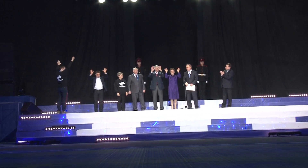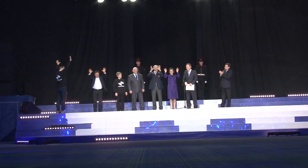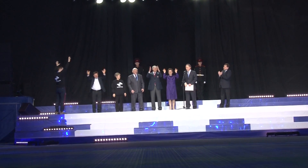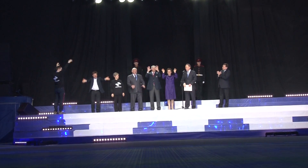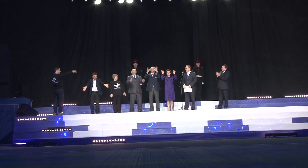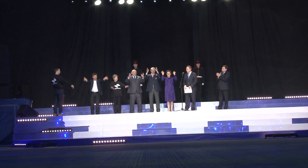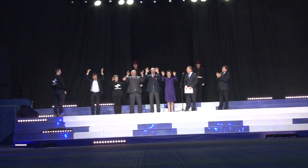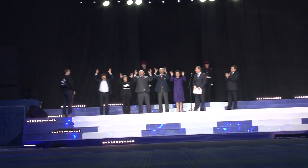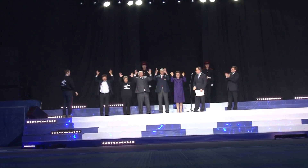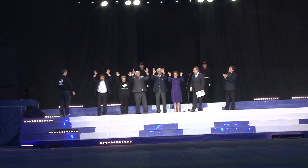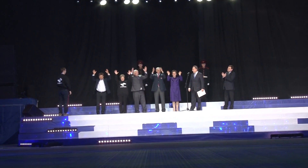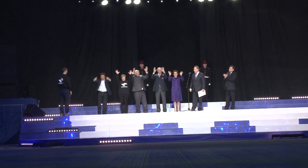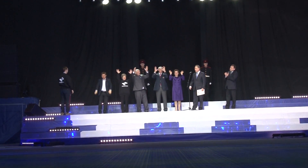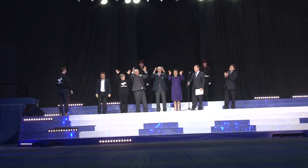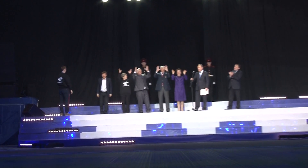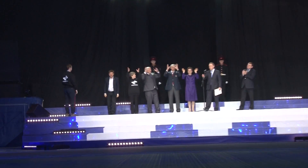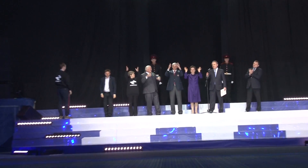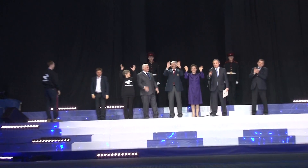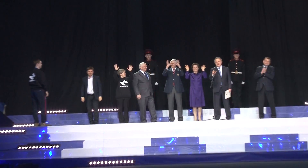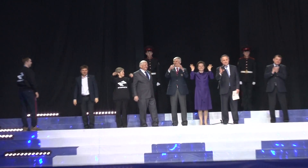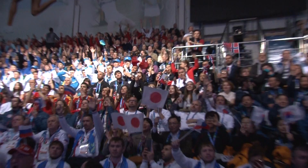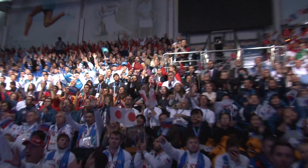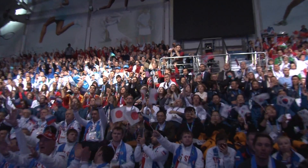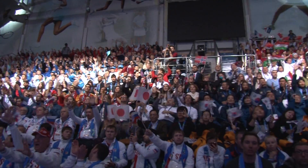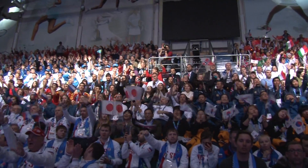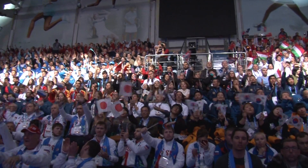And now, dear friends, let us make them.